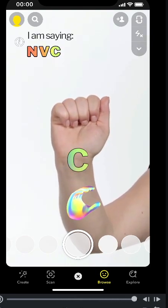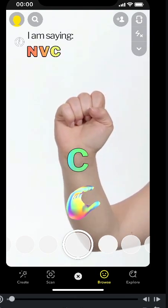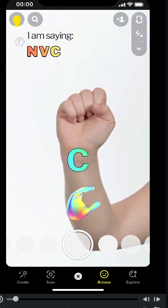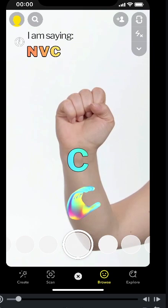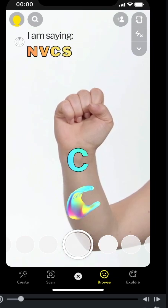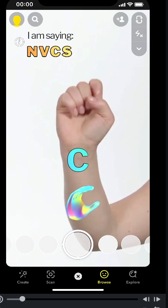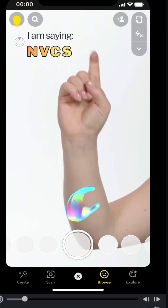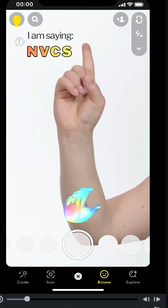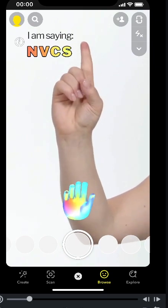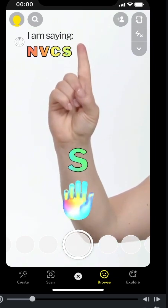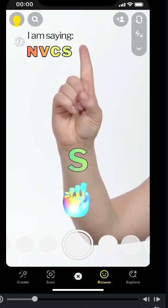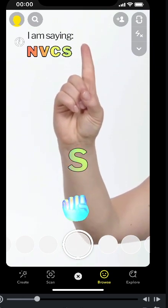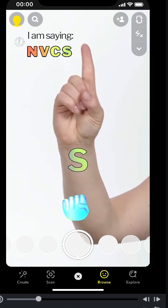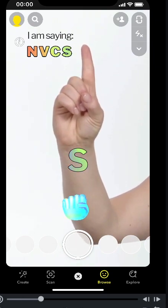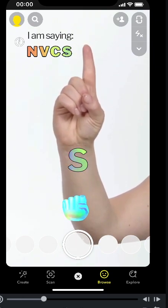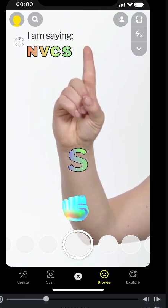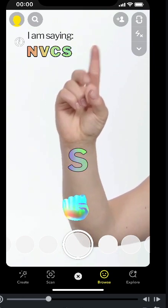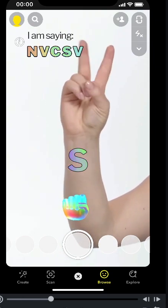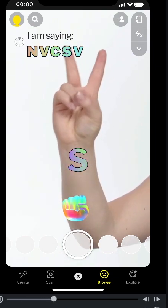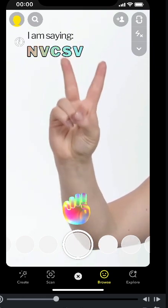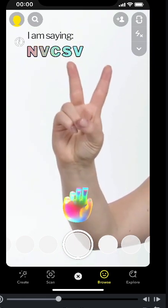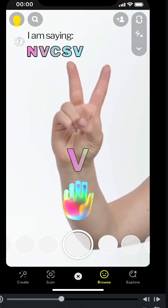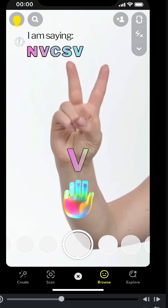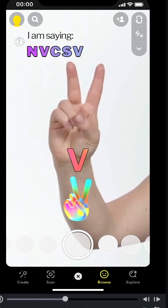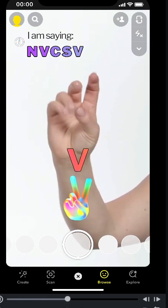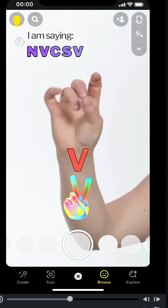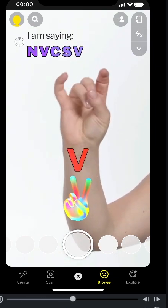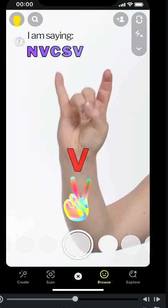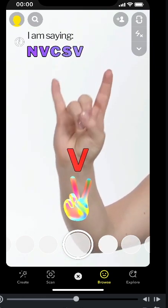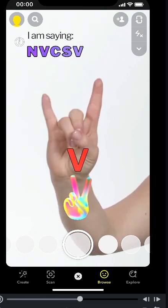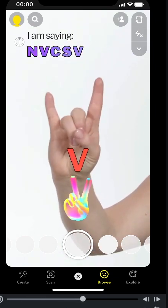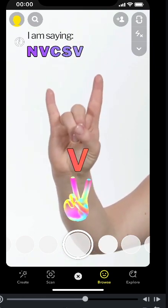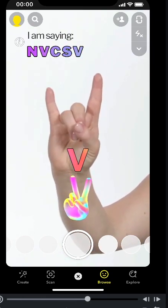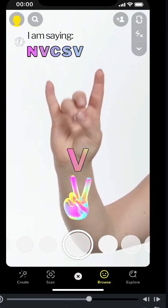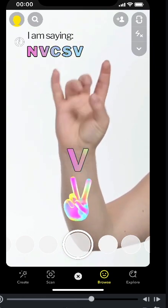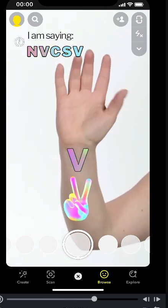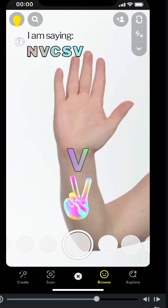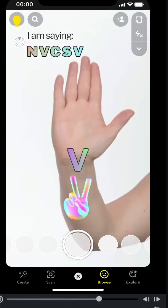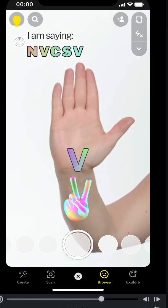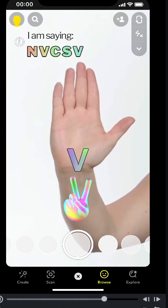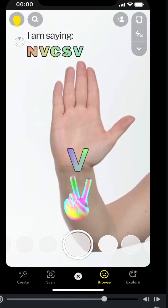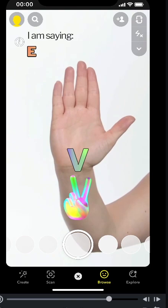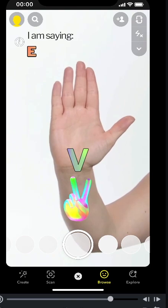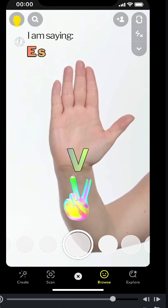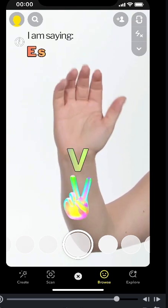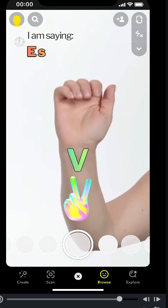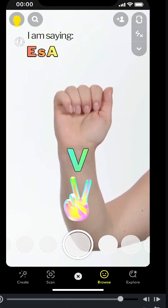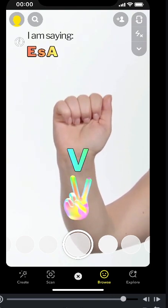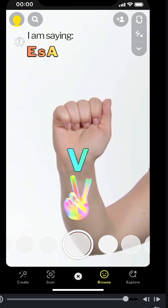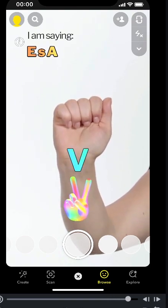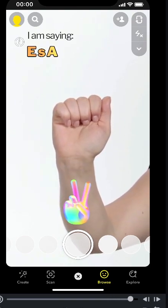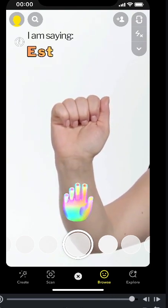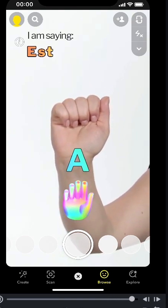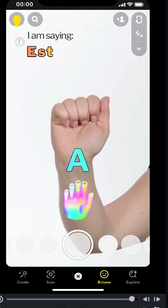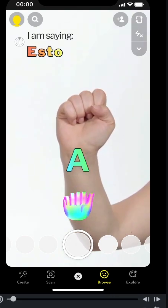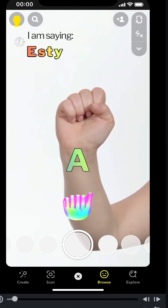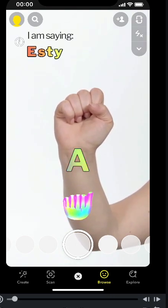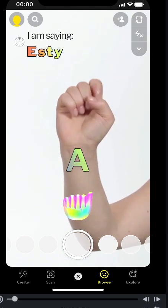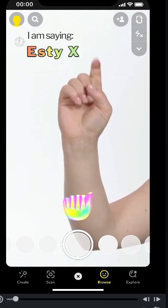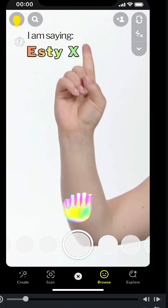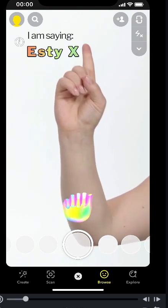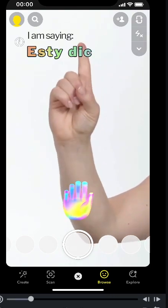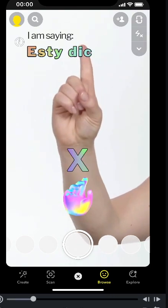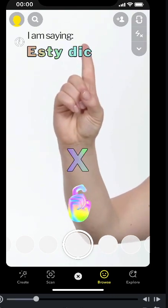para luego escribir la letra y formar una estructura semántica en la pantalla. Recuerda que esto es solo para letras, no